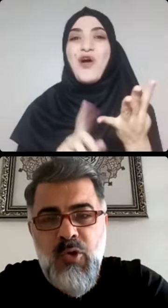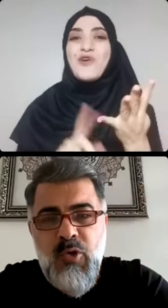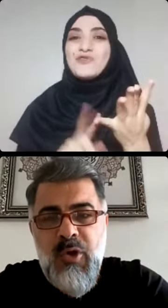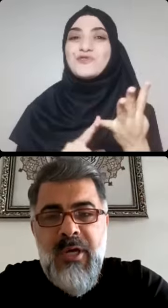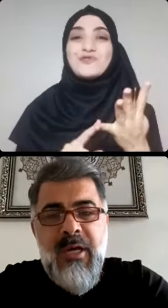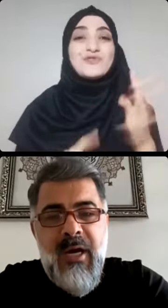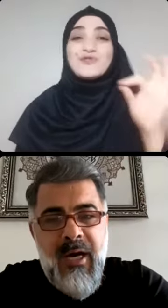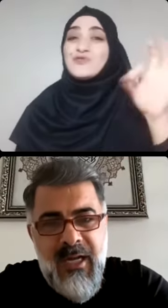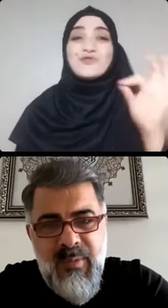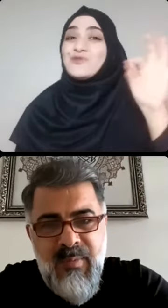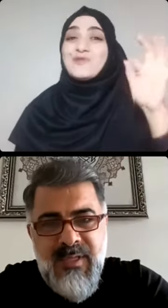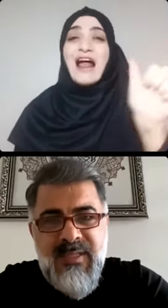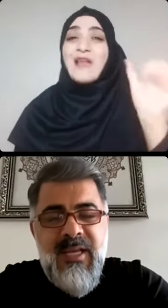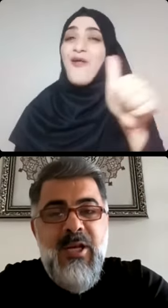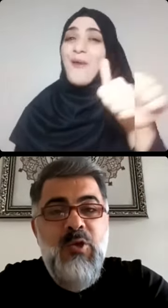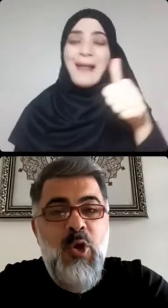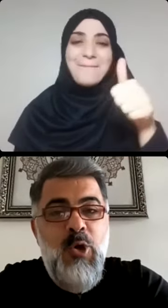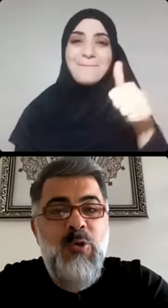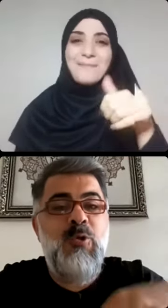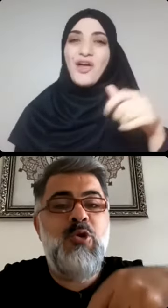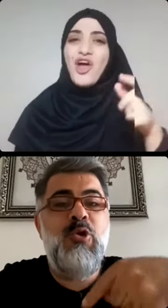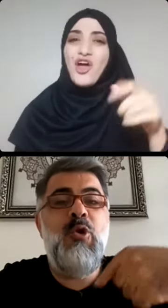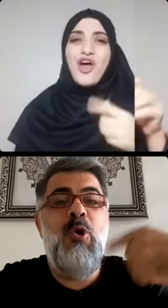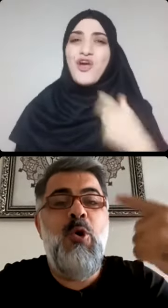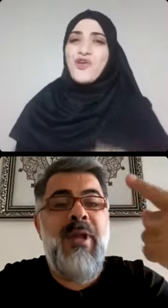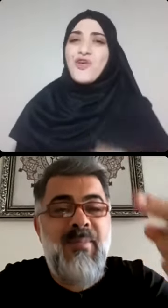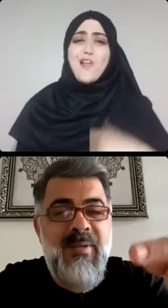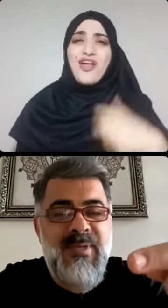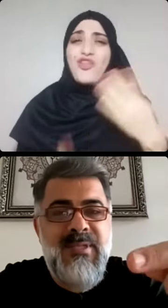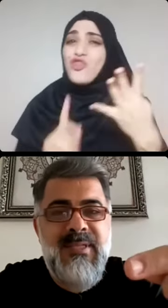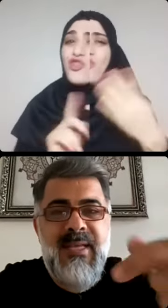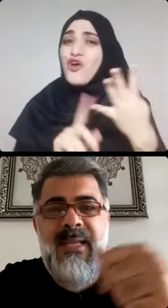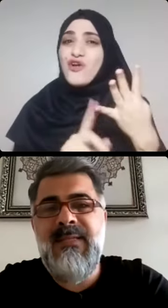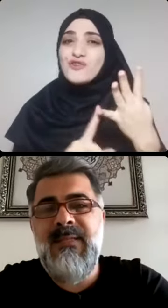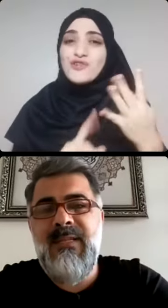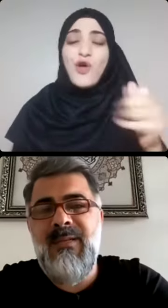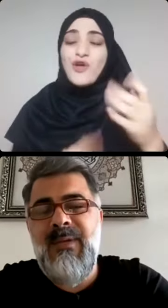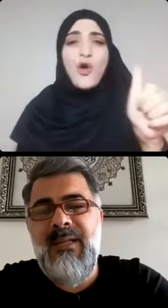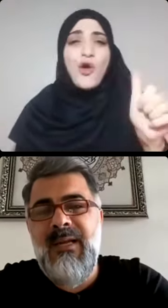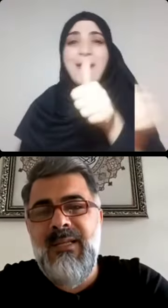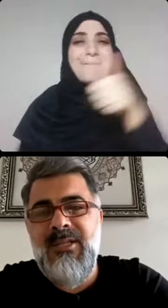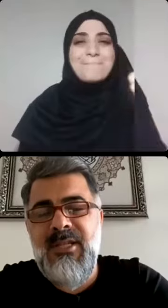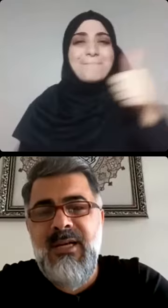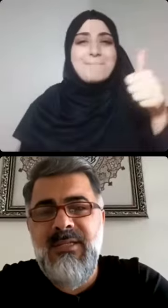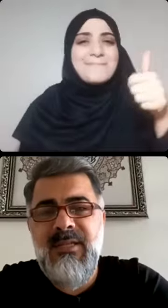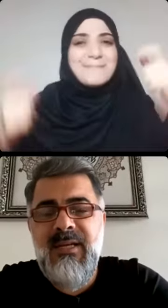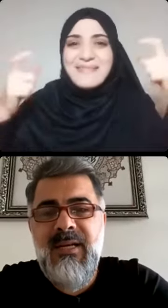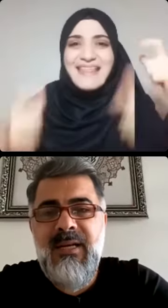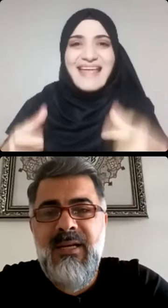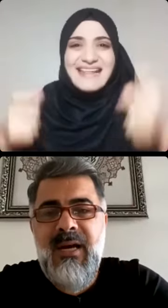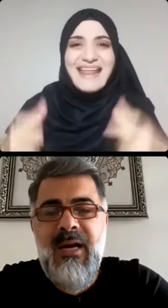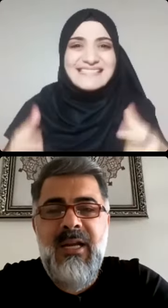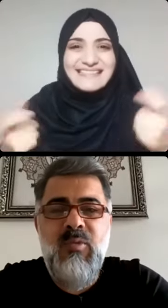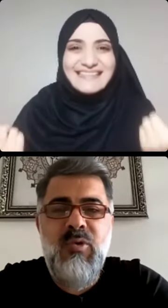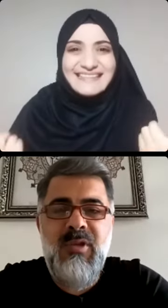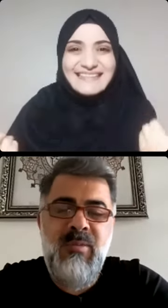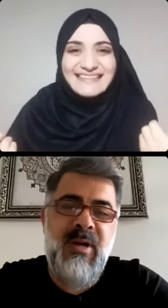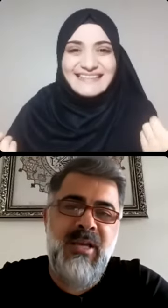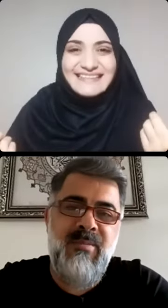dördüncü haremimiz, dördüncü önemlimiz ise neresidir kıymetli arkadaşlar?